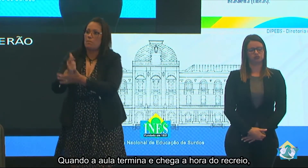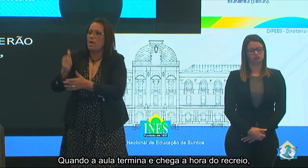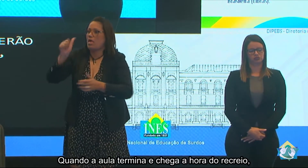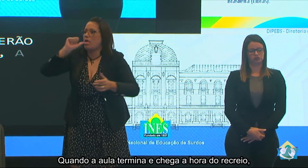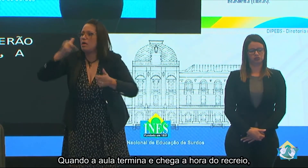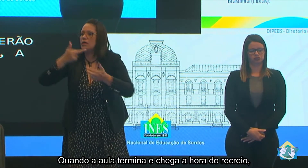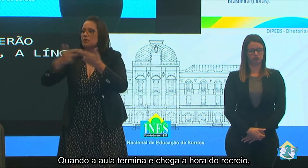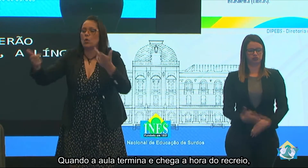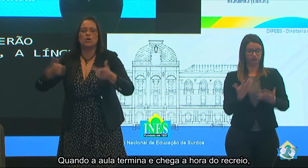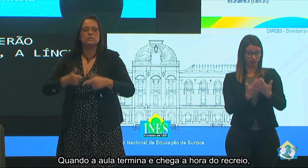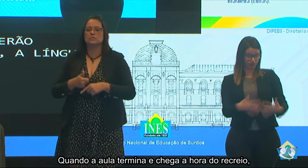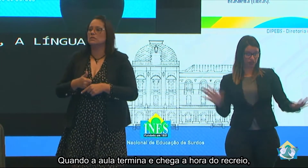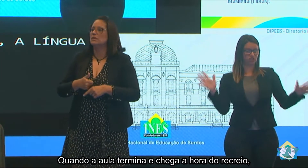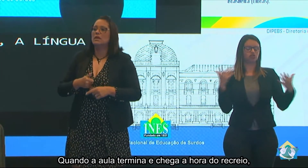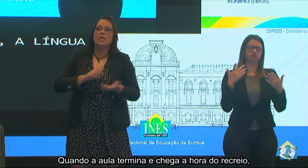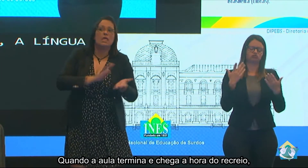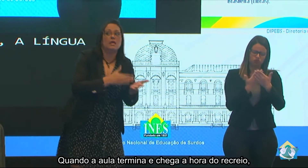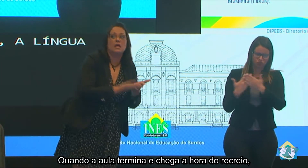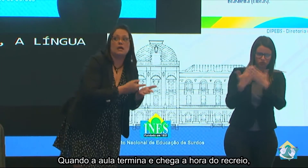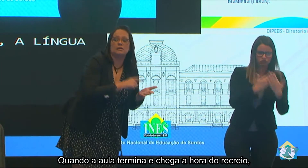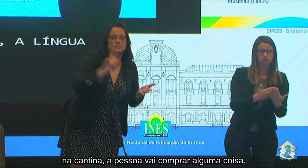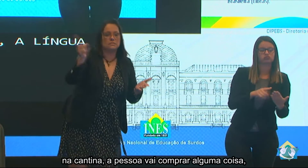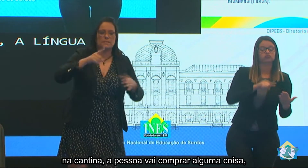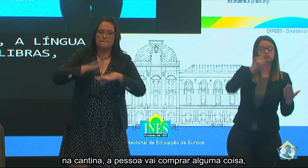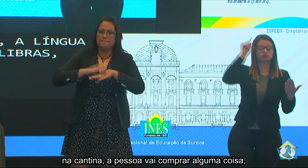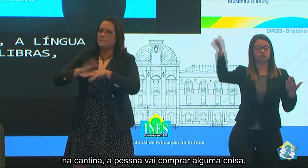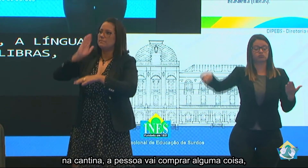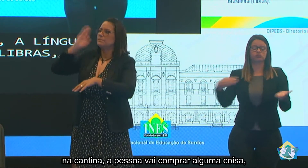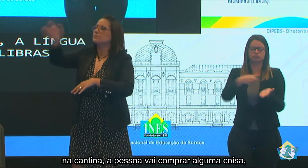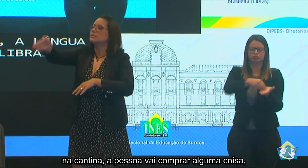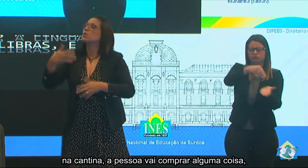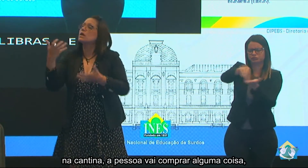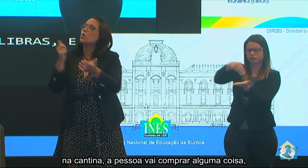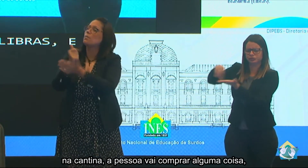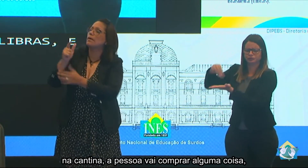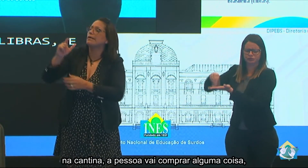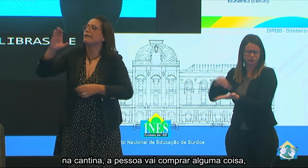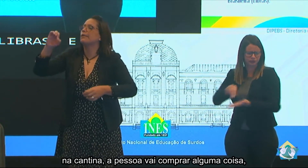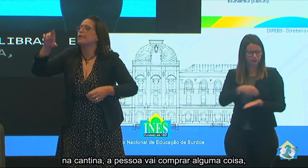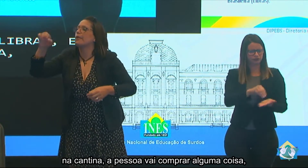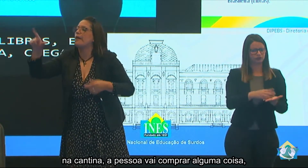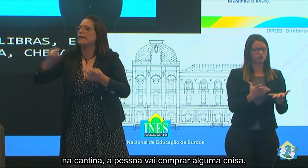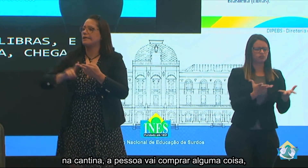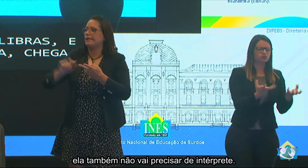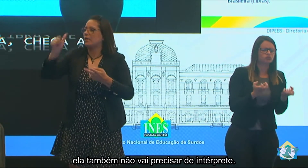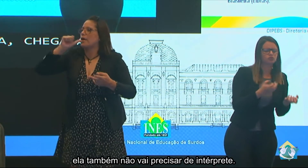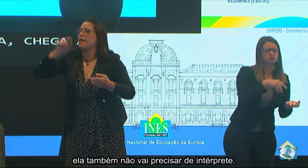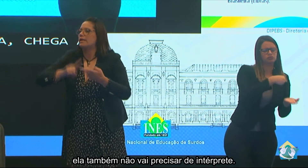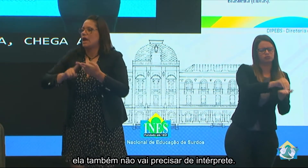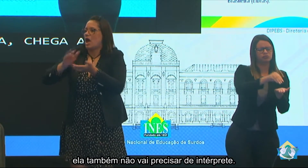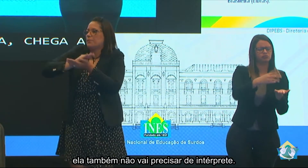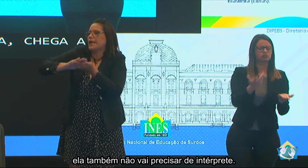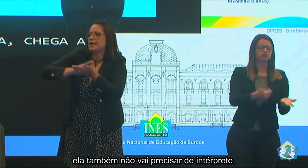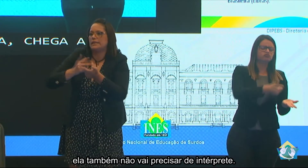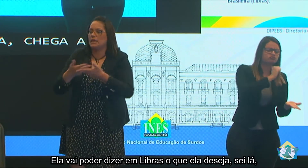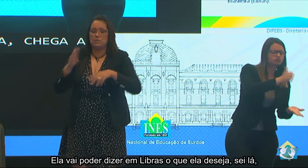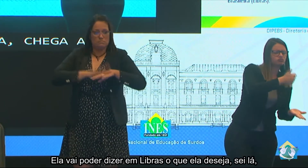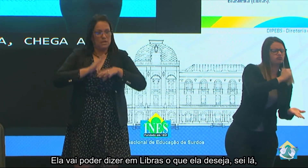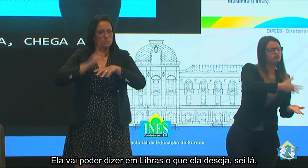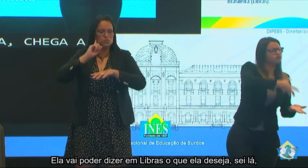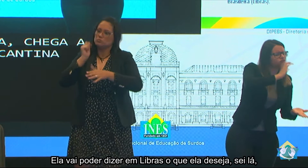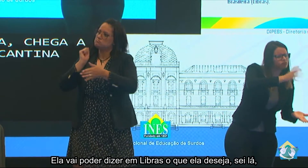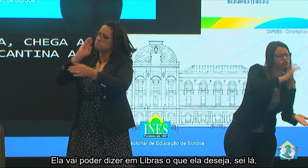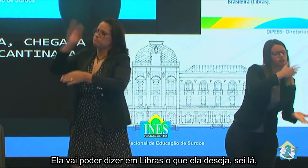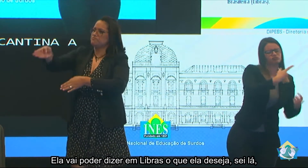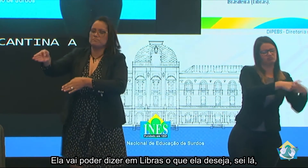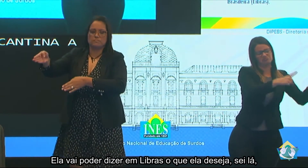E quando a aula termina e chega a hora do recreio, na cantina a pessoa vai comprar alguma coisa, ela também não vai precisar de intérprete, ela vai poder